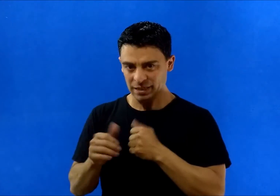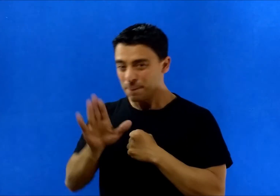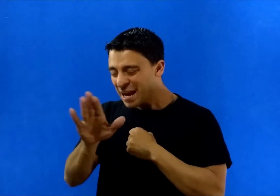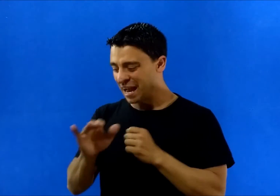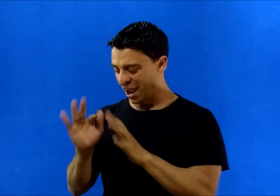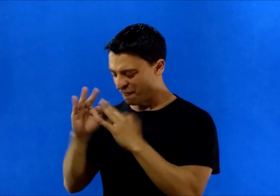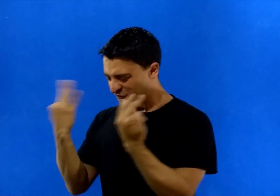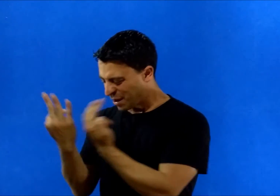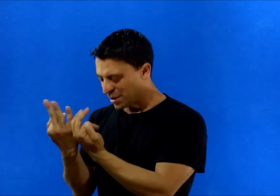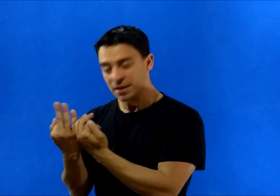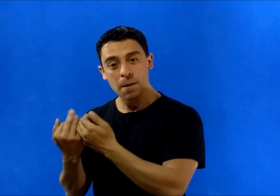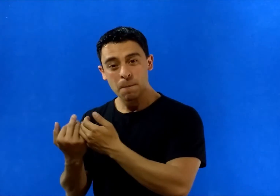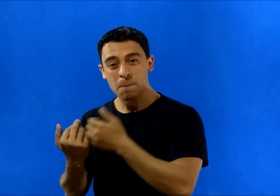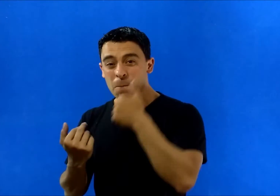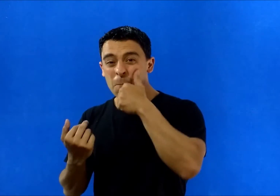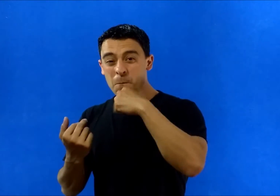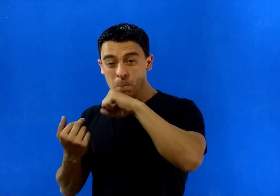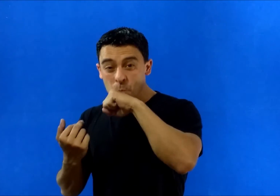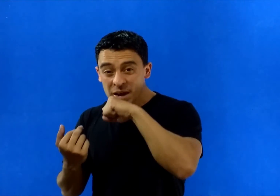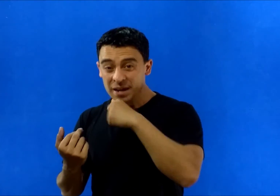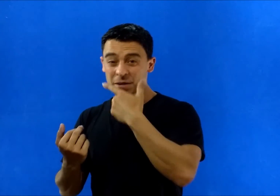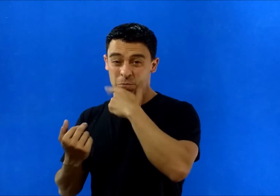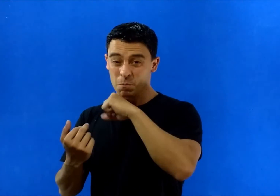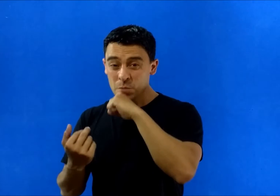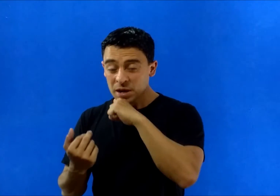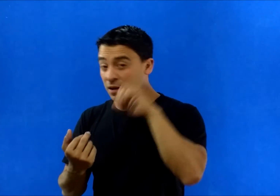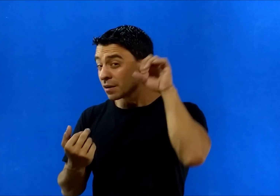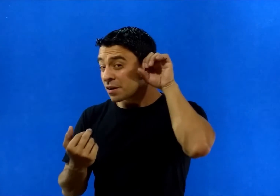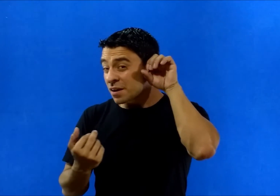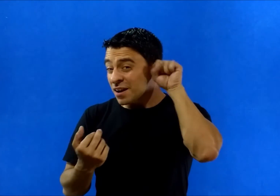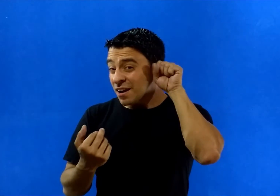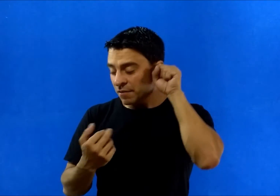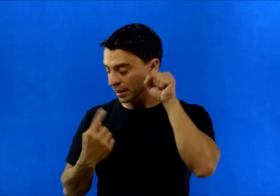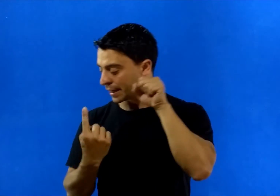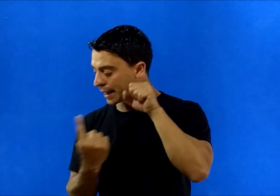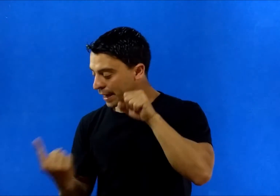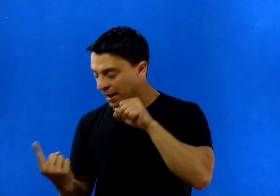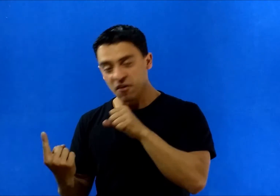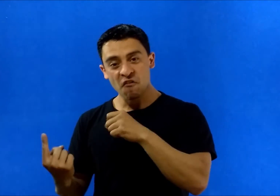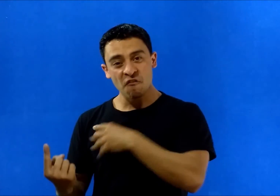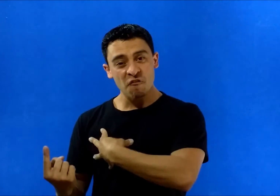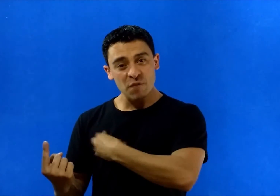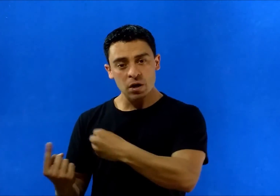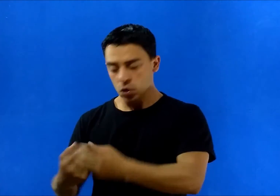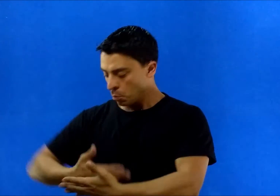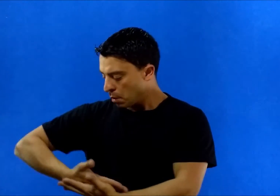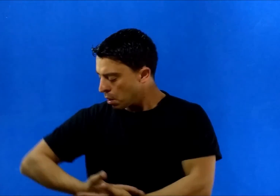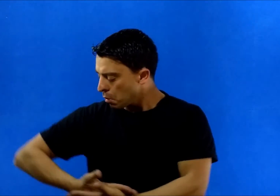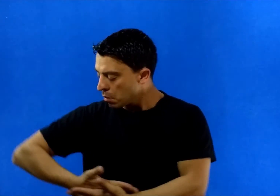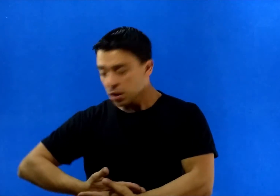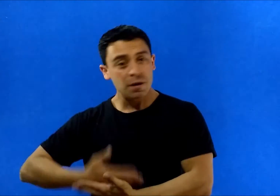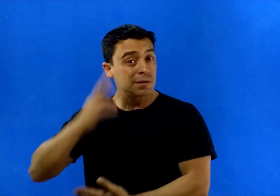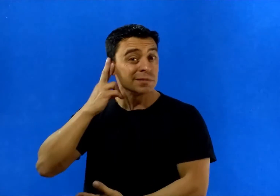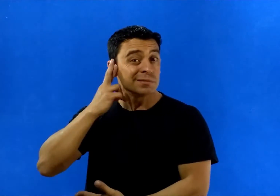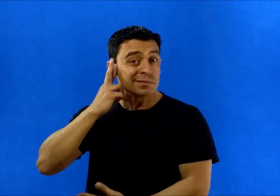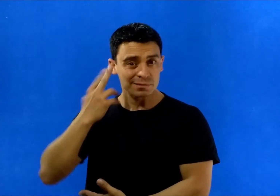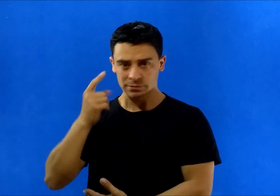conversam e conseguem aprender língua de sinais, mas a família em que o pai e a mãe é ouvinte e o filho é